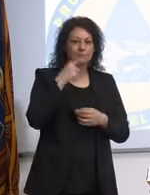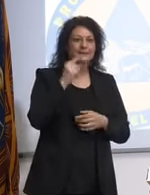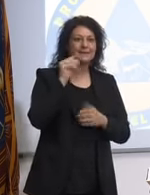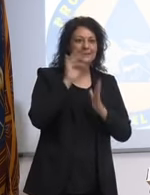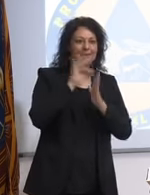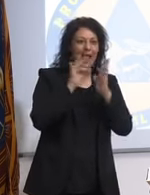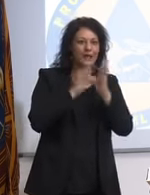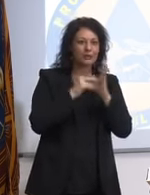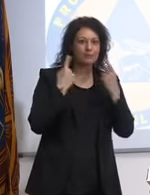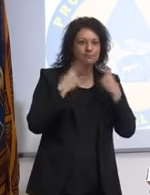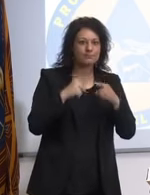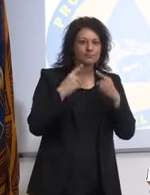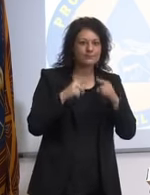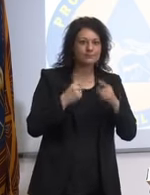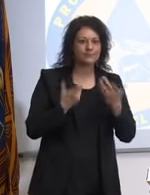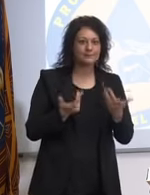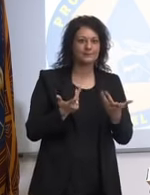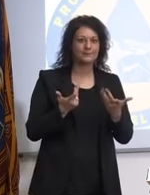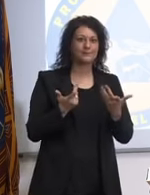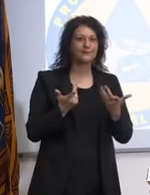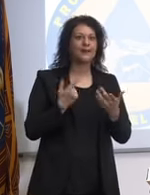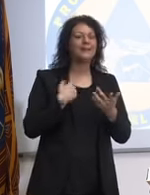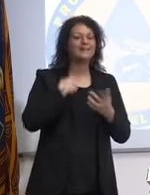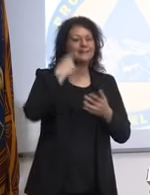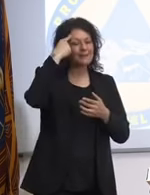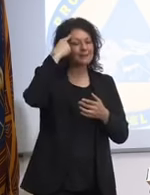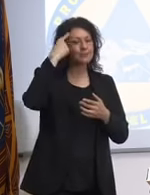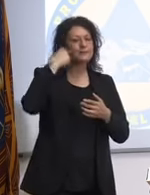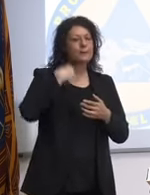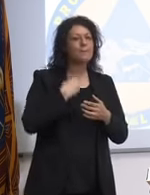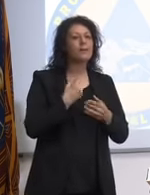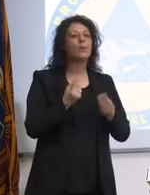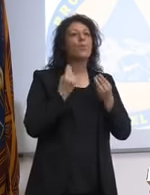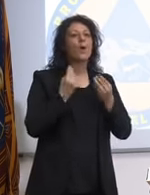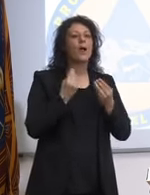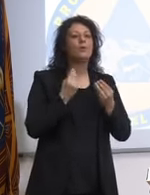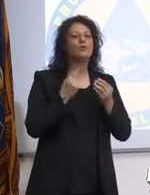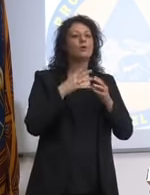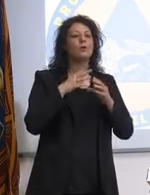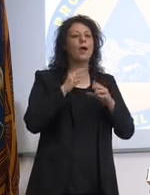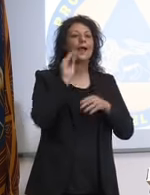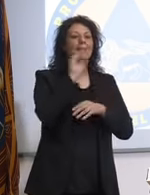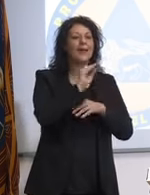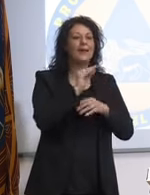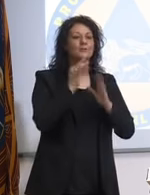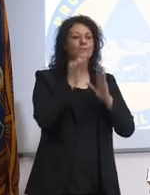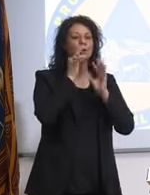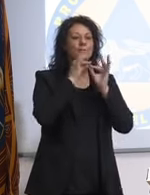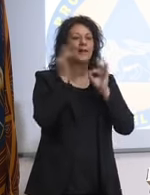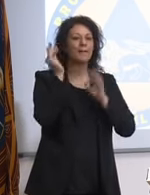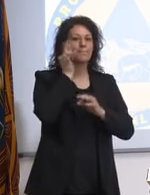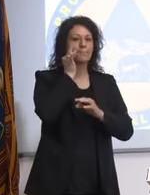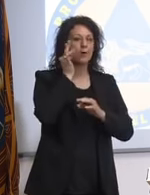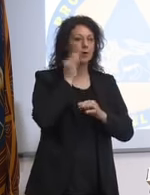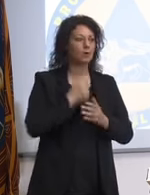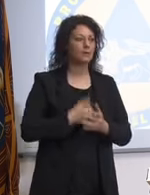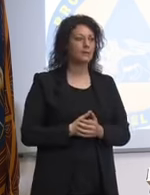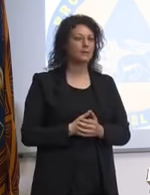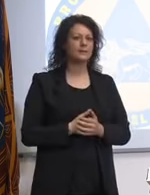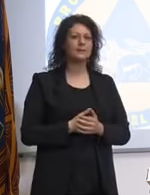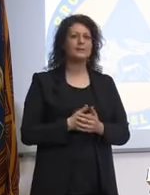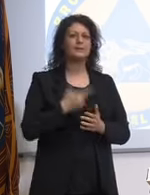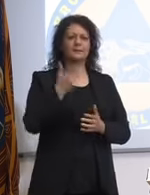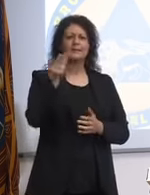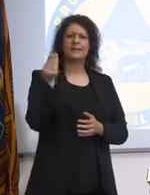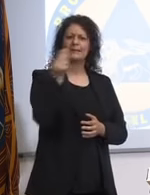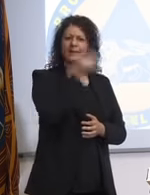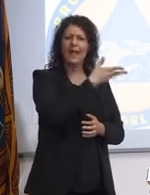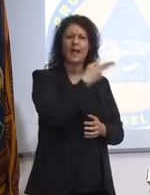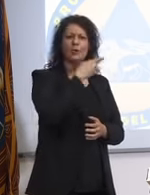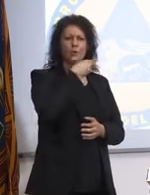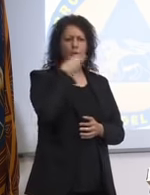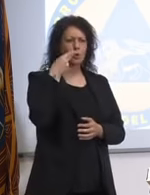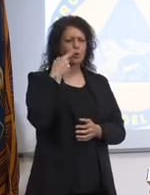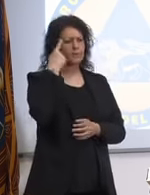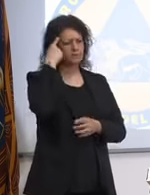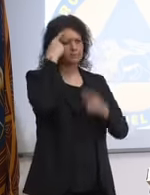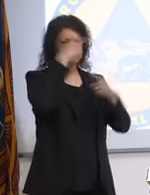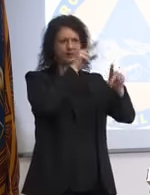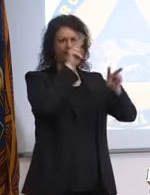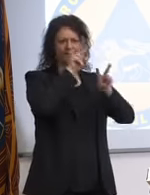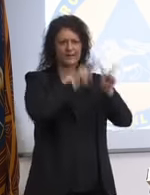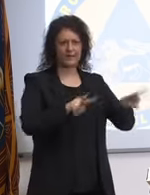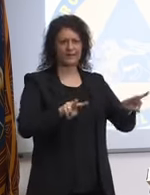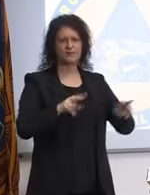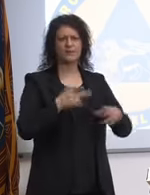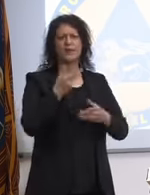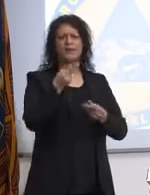è fondamentale sapere quando ha chiesto di fare il tampone. La data, adesso l'ora e io sì. Provvedo a verificare. Va bene, facciamo così. Beh,